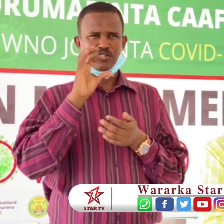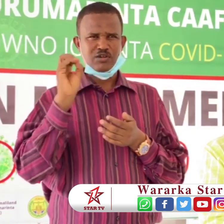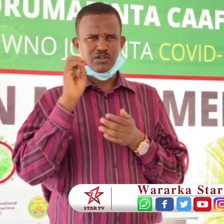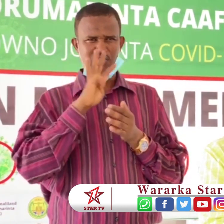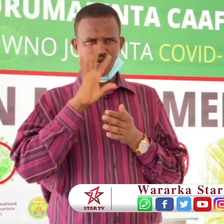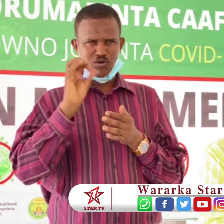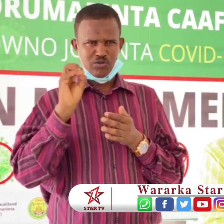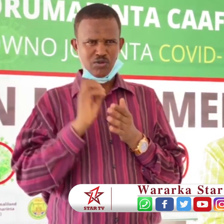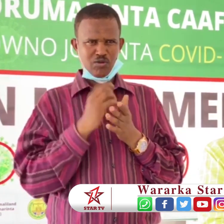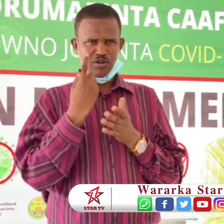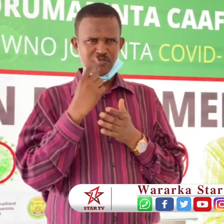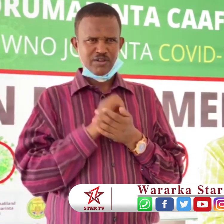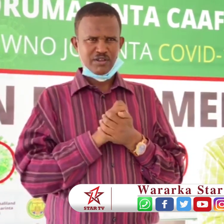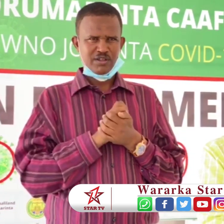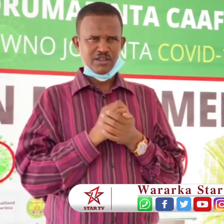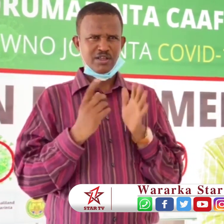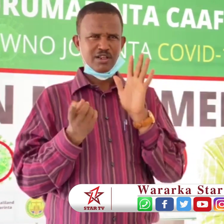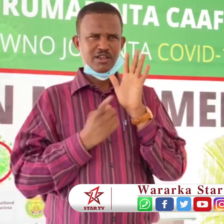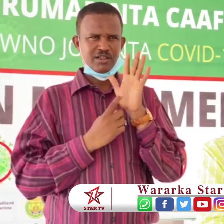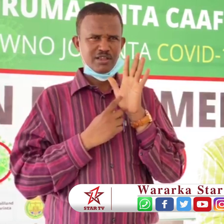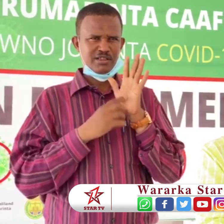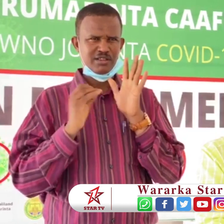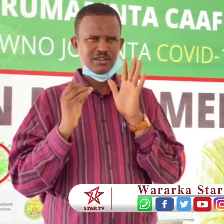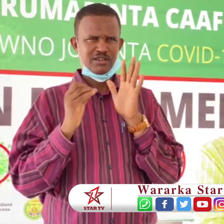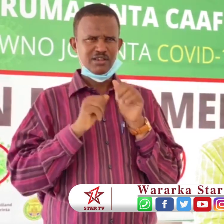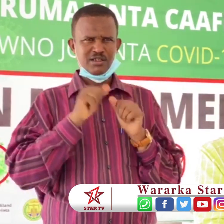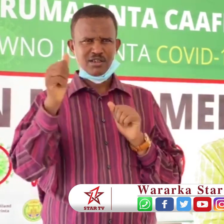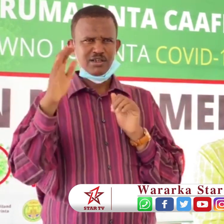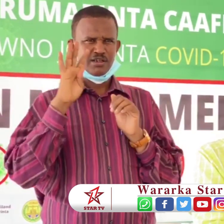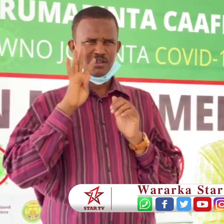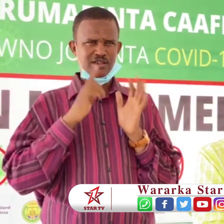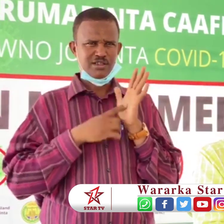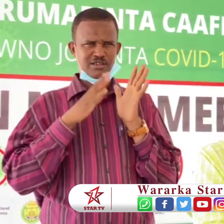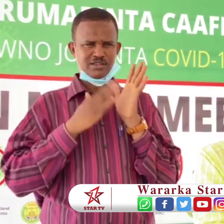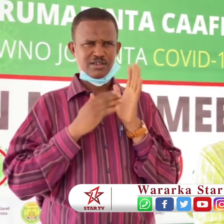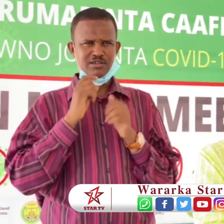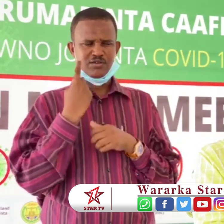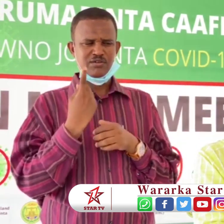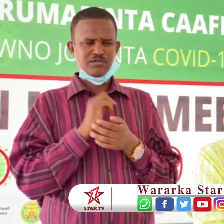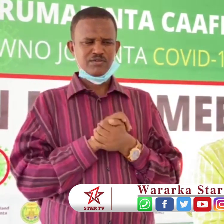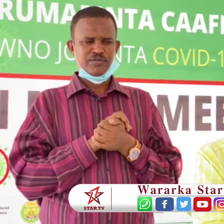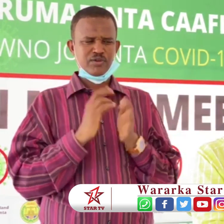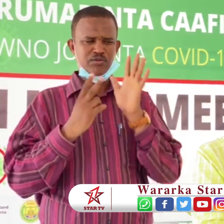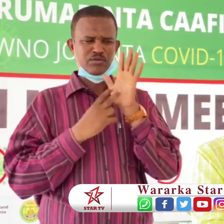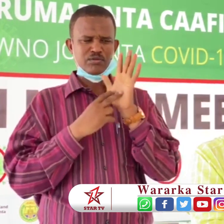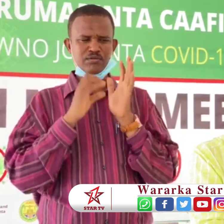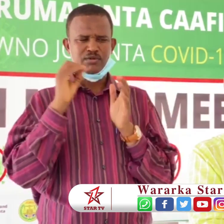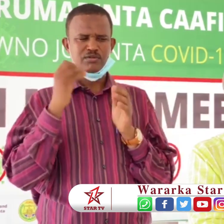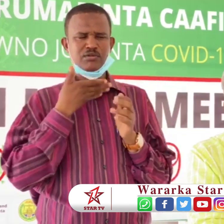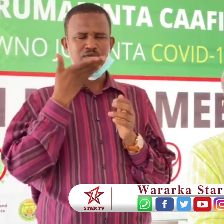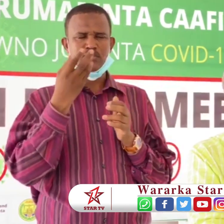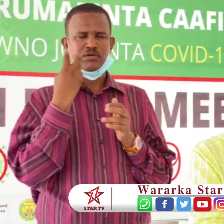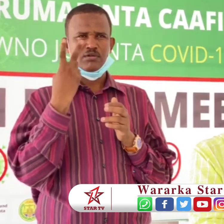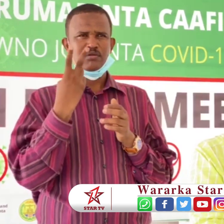jirna waa 1 qof 60 jir ilaa 96 jirna waa 1 qof 70 ilaa 79